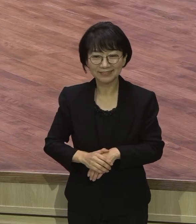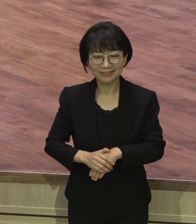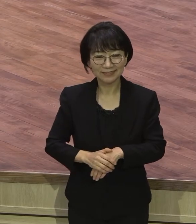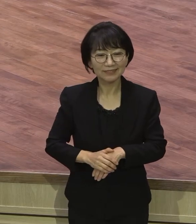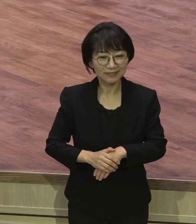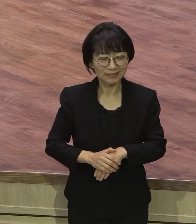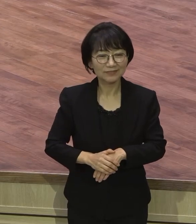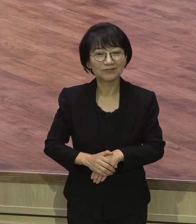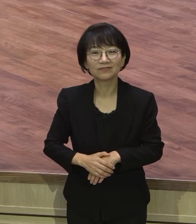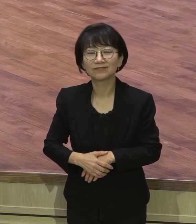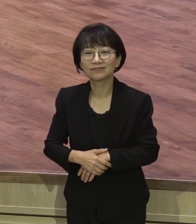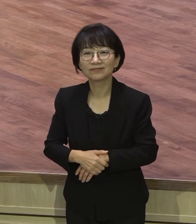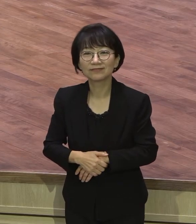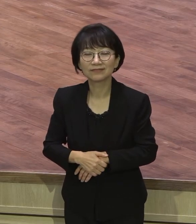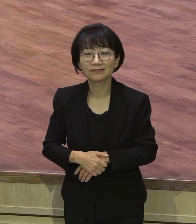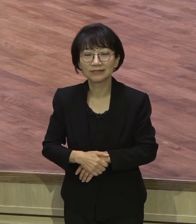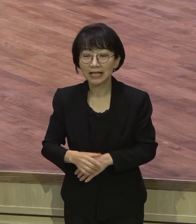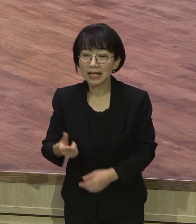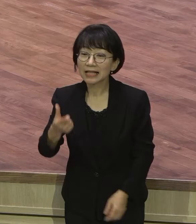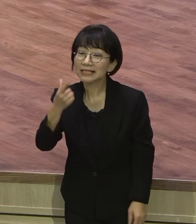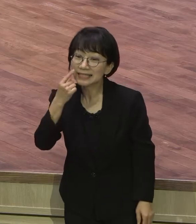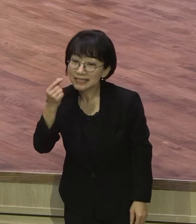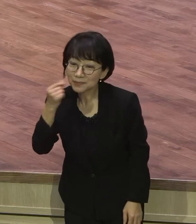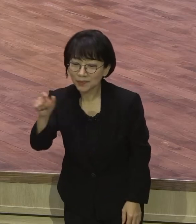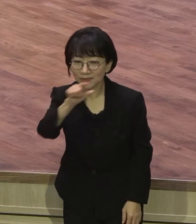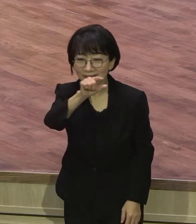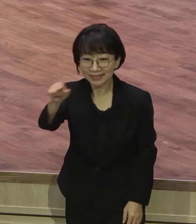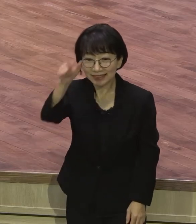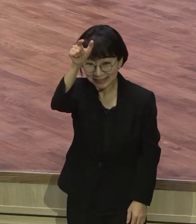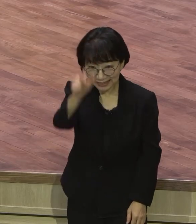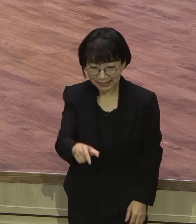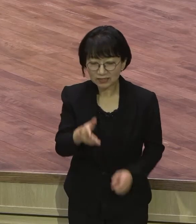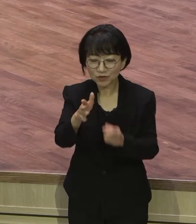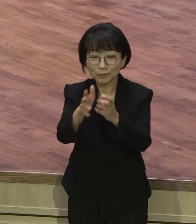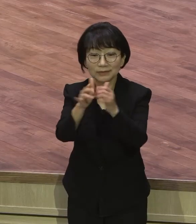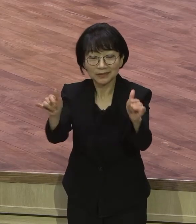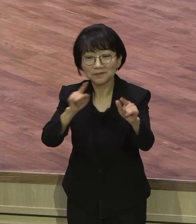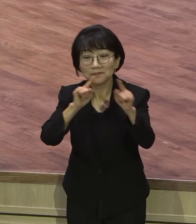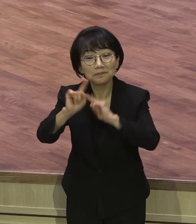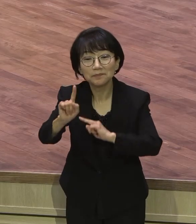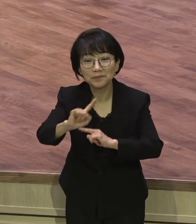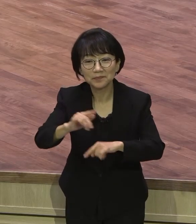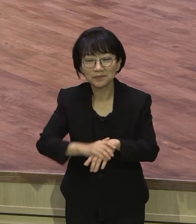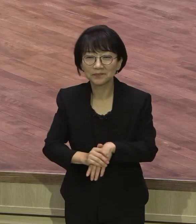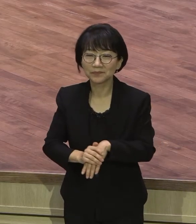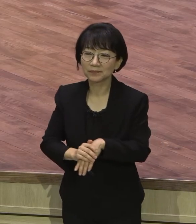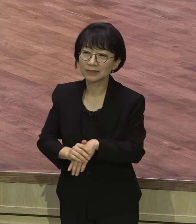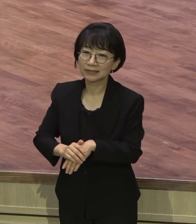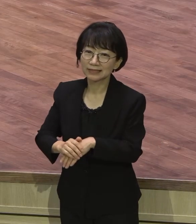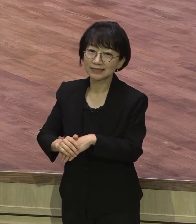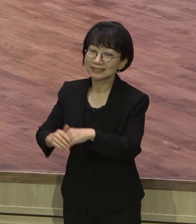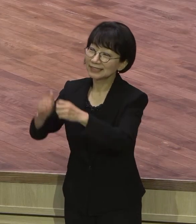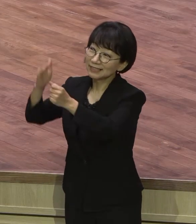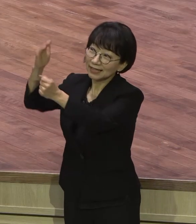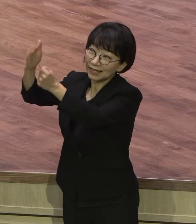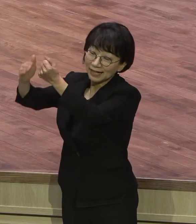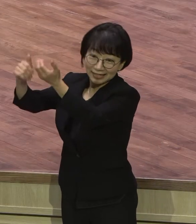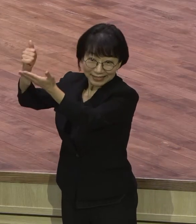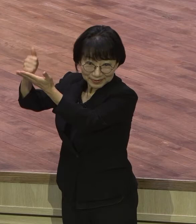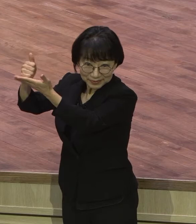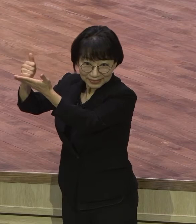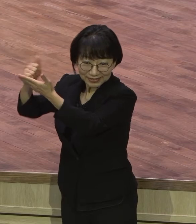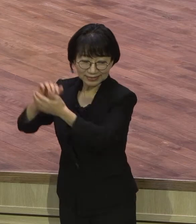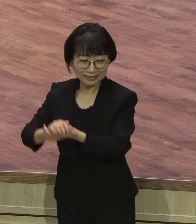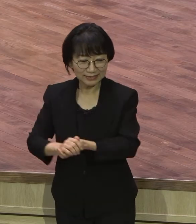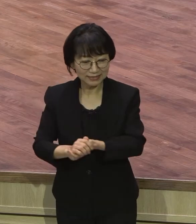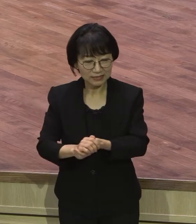상하자. 일본의 신학자 우찌무라 깐조가 이런 고백했습니다. 하나님께서